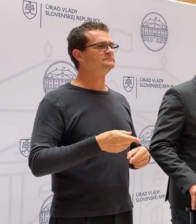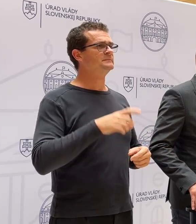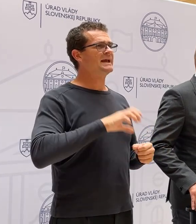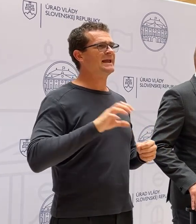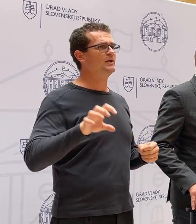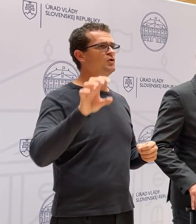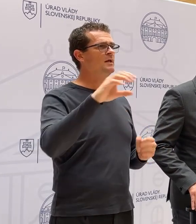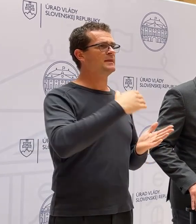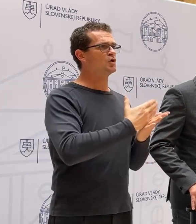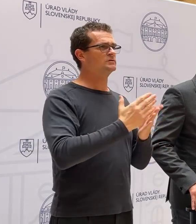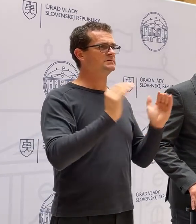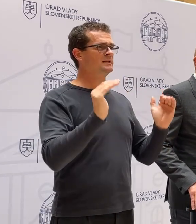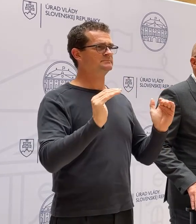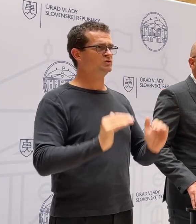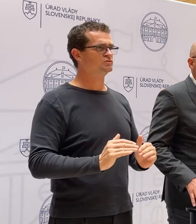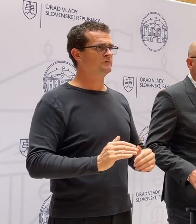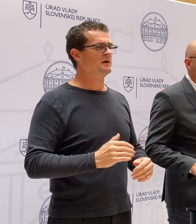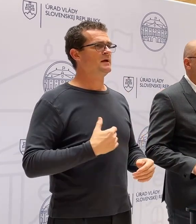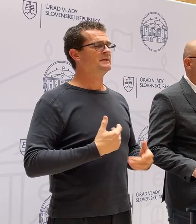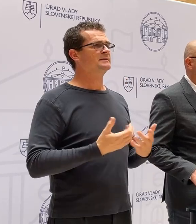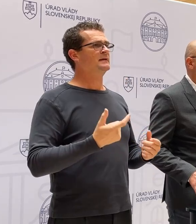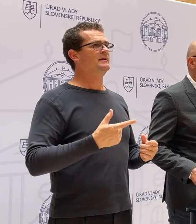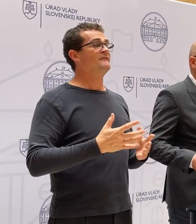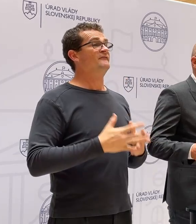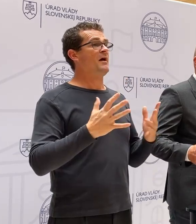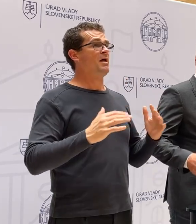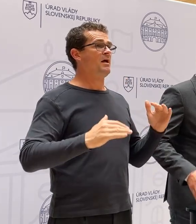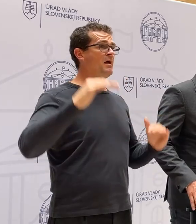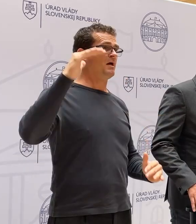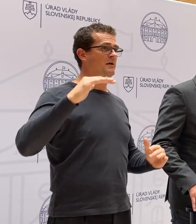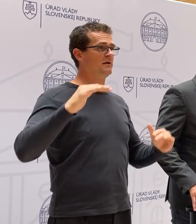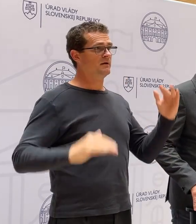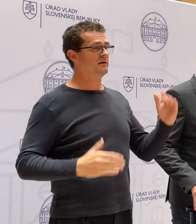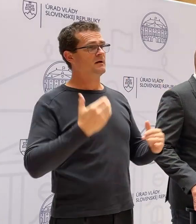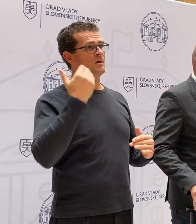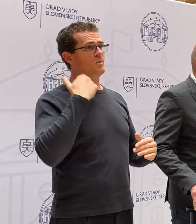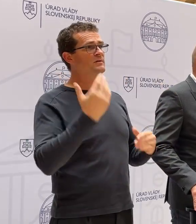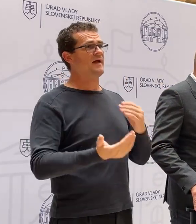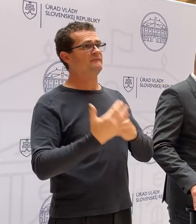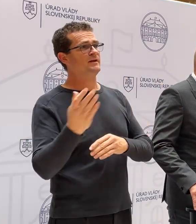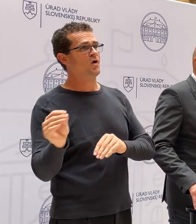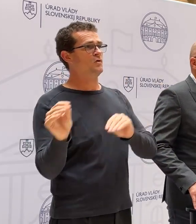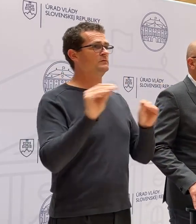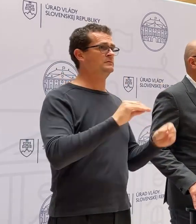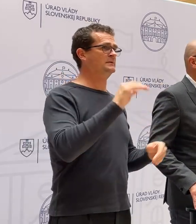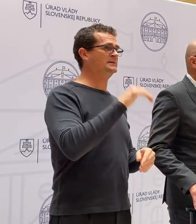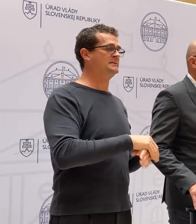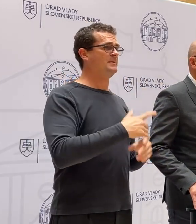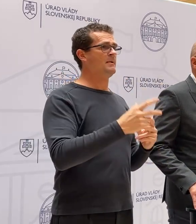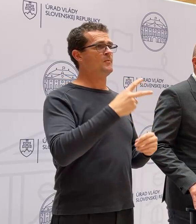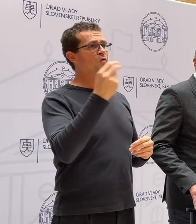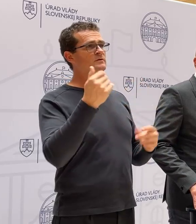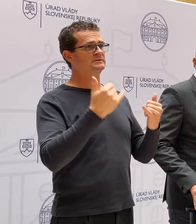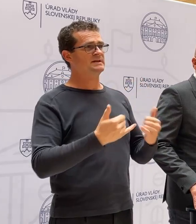regionálne rozdiely znižovať. Nemáme nič z toho, keď sú veľké a potom ľudia z východu sa presunú na západ alebo odídu